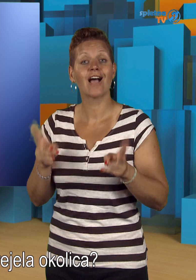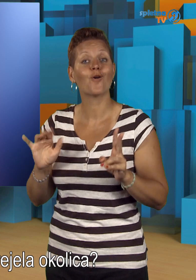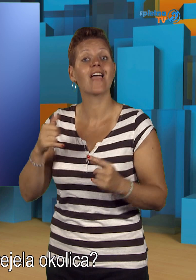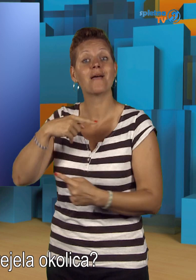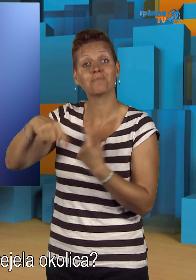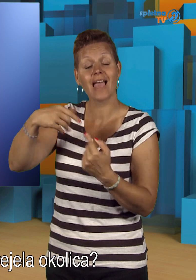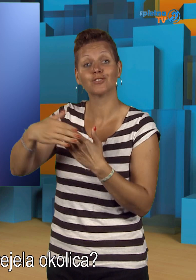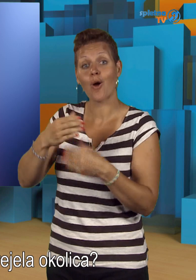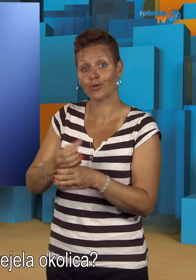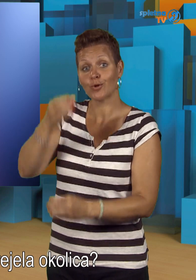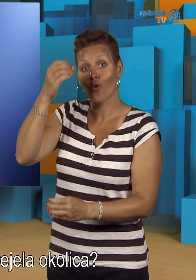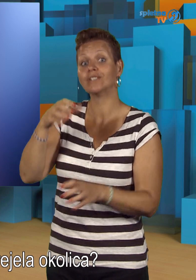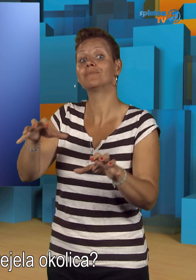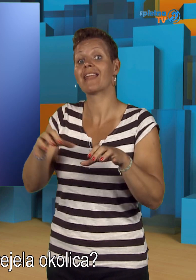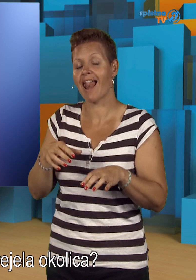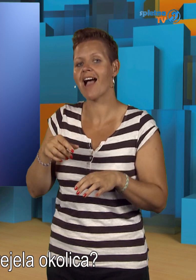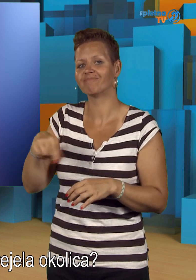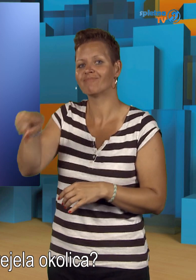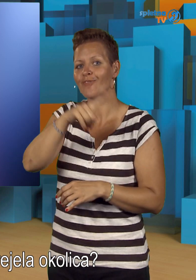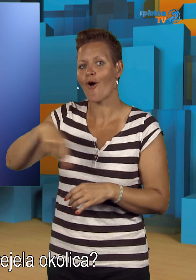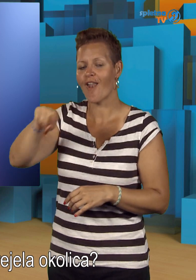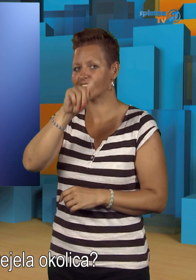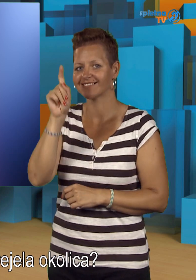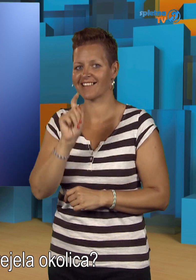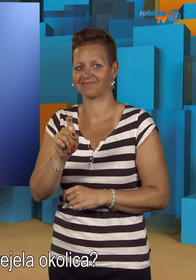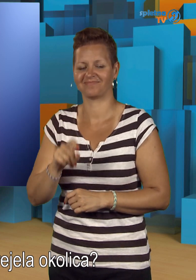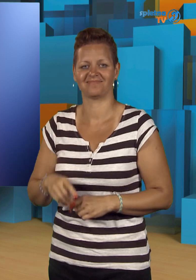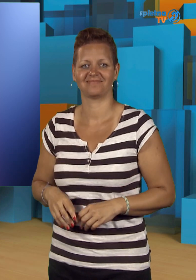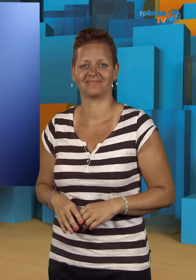Kako je ples ob drogu sprejela okolica?